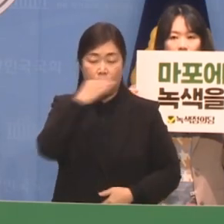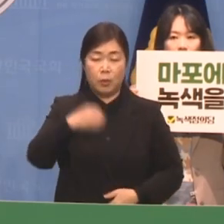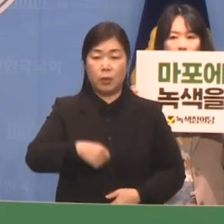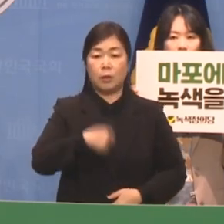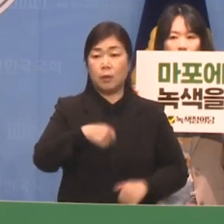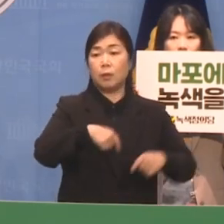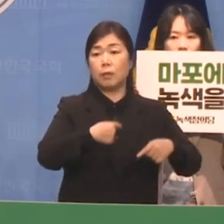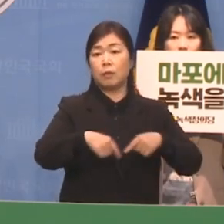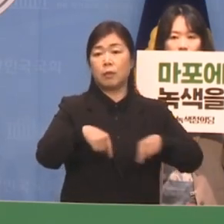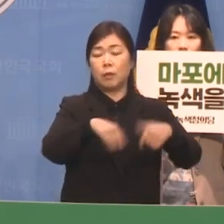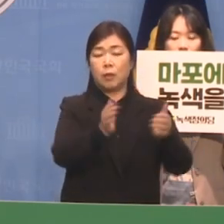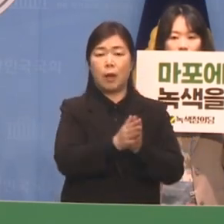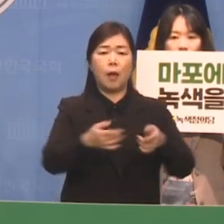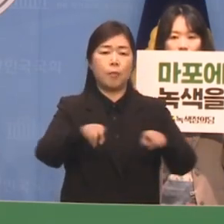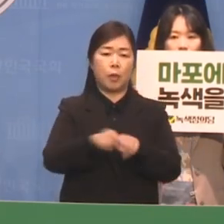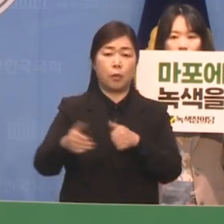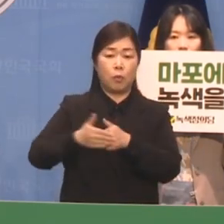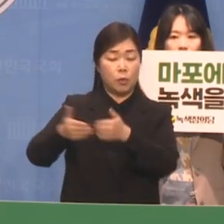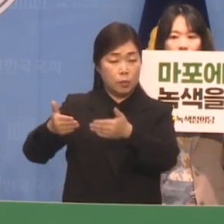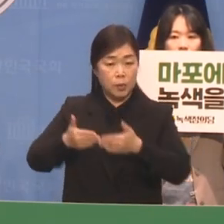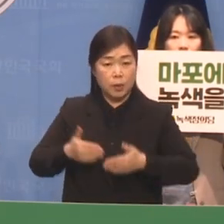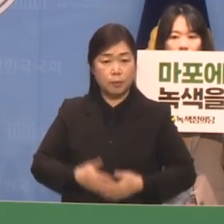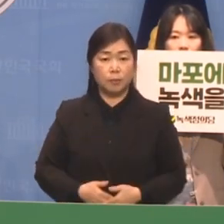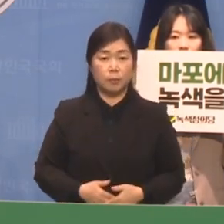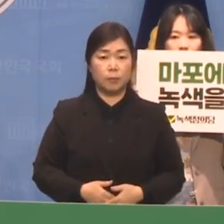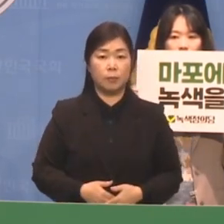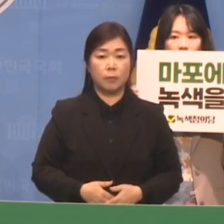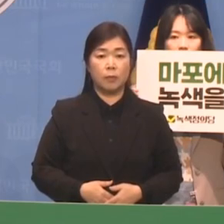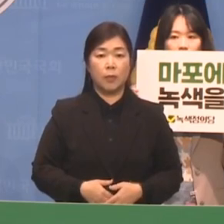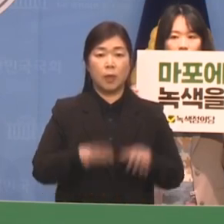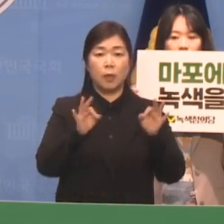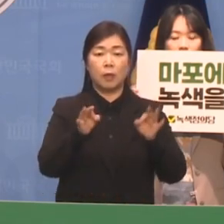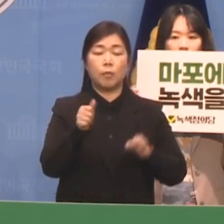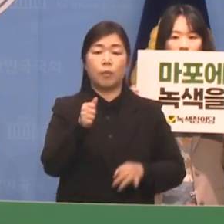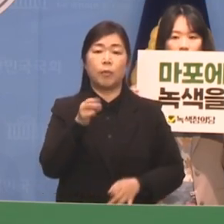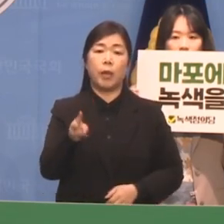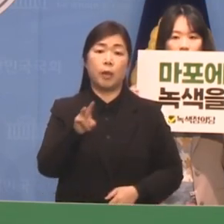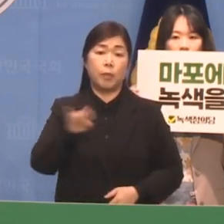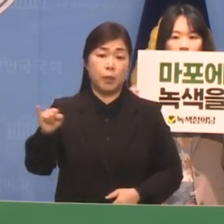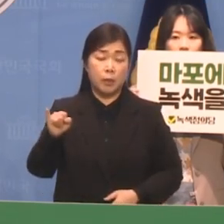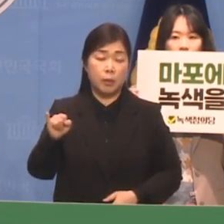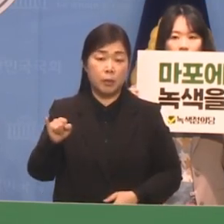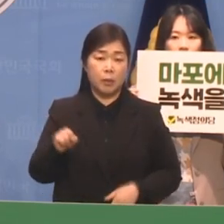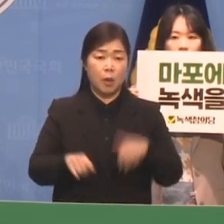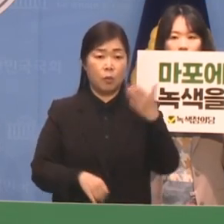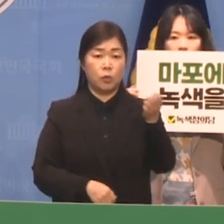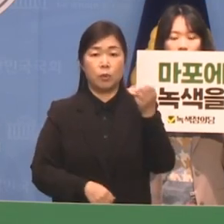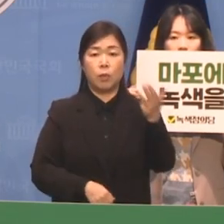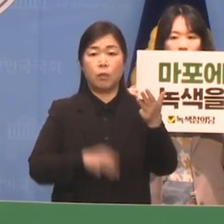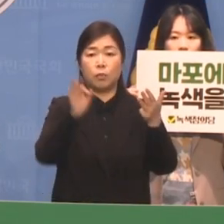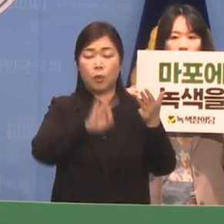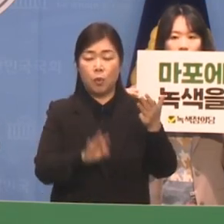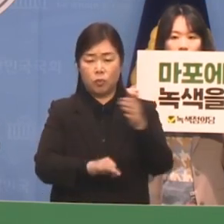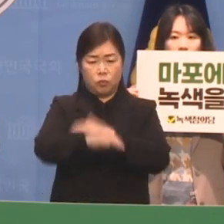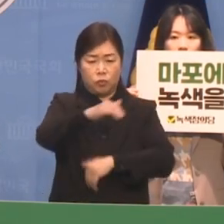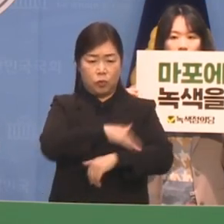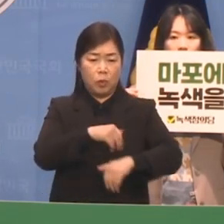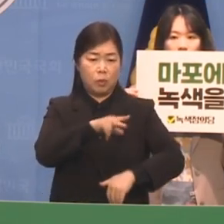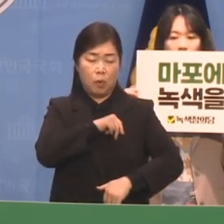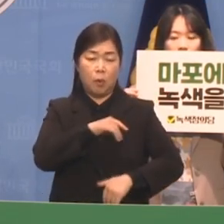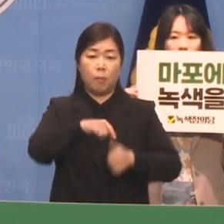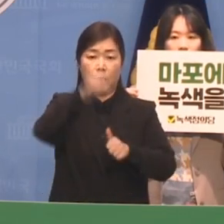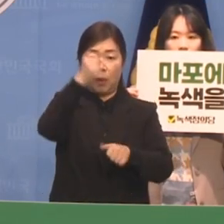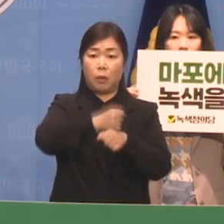대표가 함께합니다. 팀 김혜미는 98%가 양당으로 이루어진 지방의회 역대급